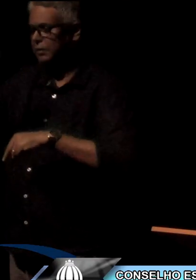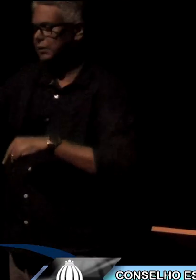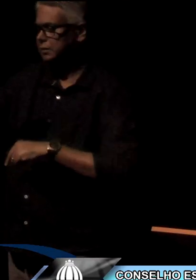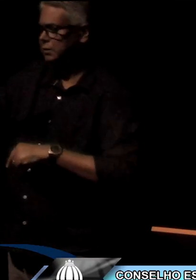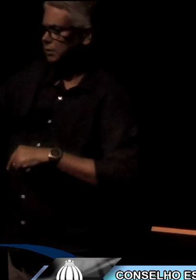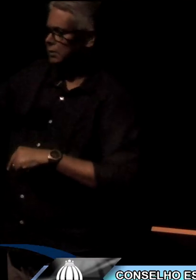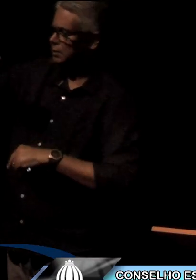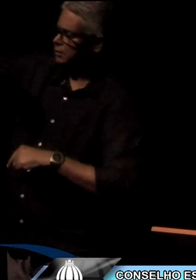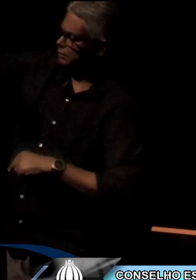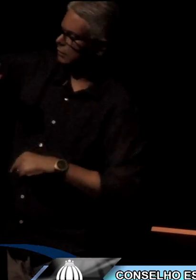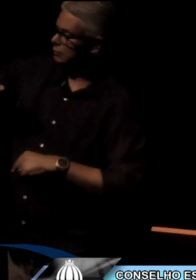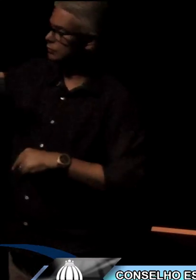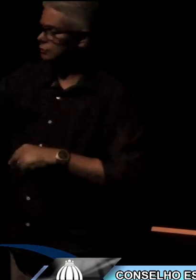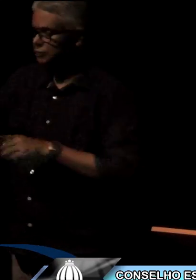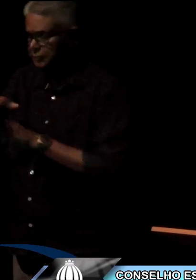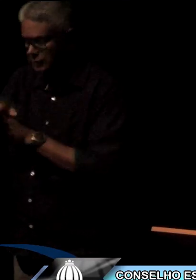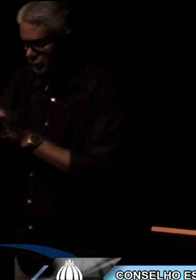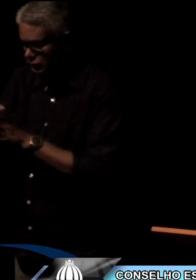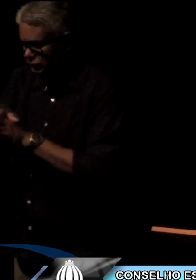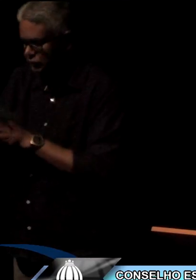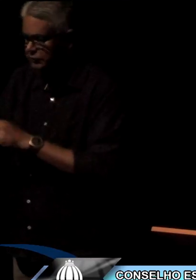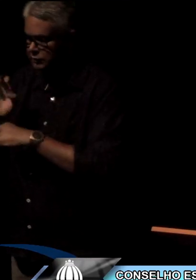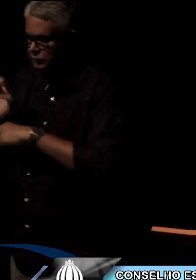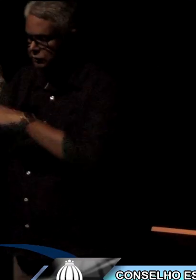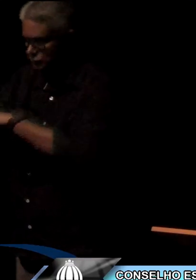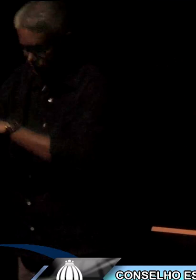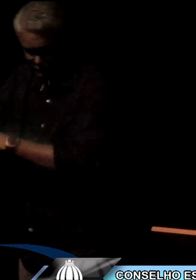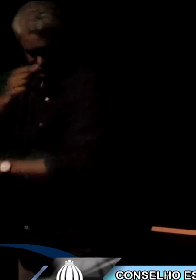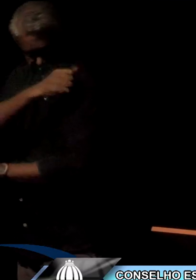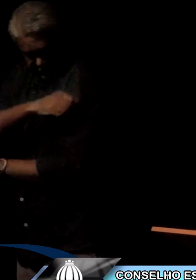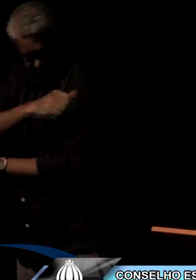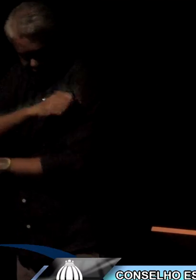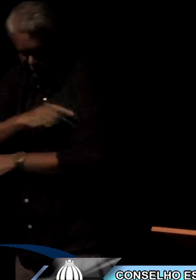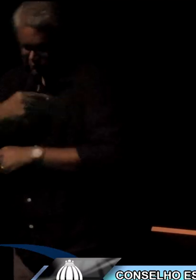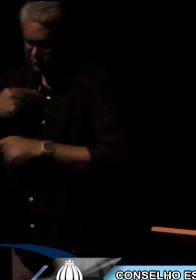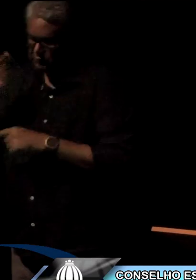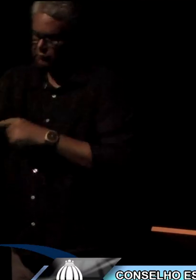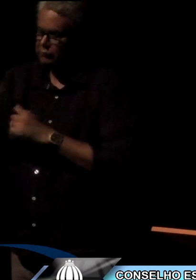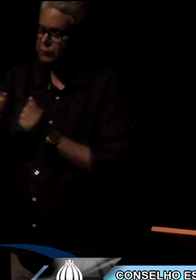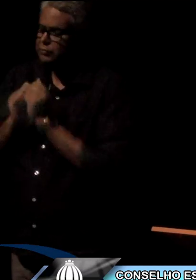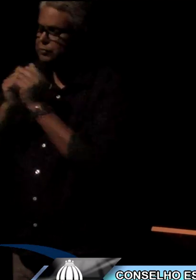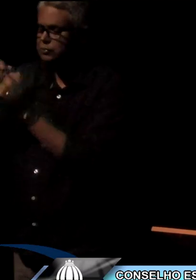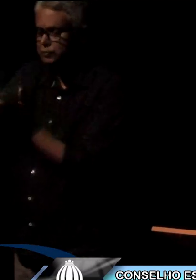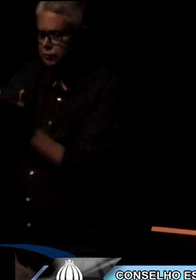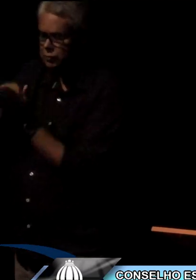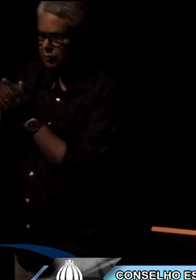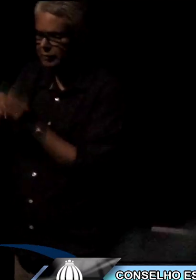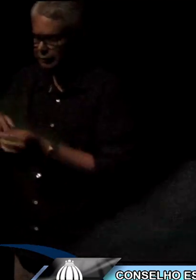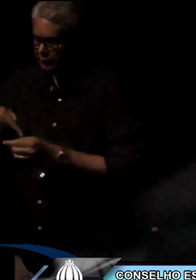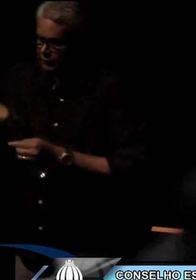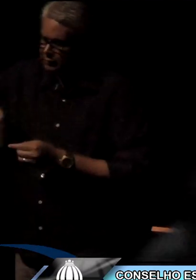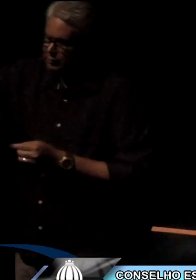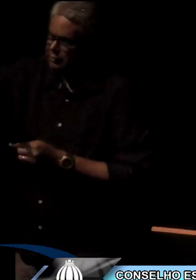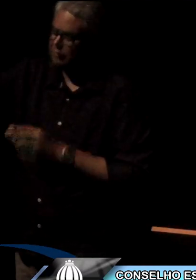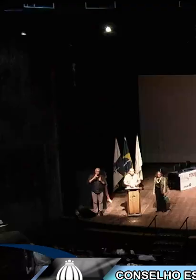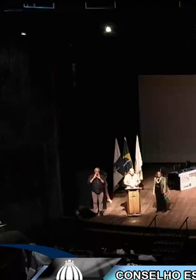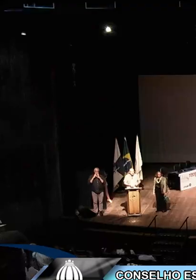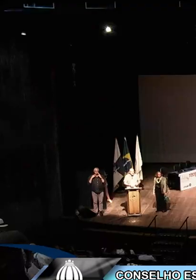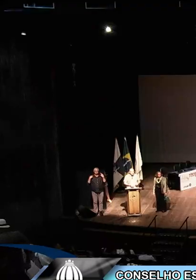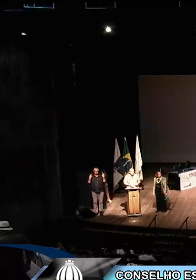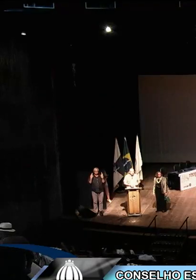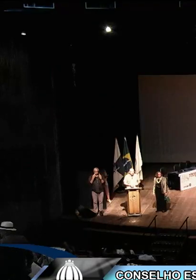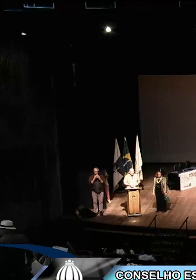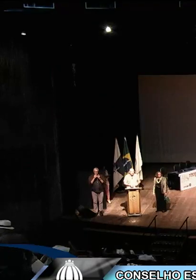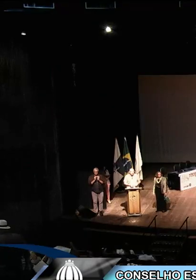que é do Conselho Estadual do Rio de Janeiro que nós vamos copilar essas informações e nós vamos levar na reunião que nós temos junto